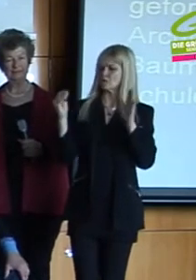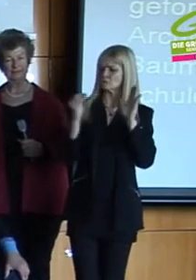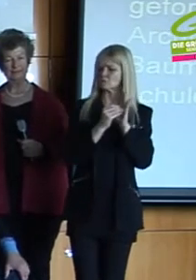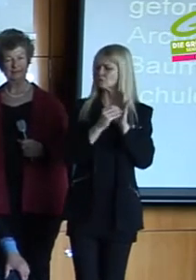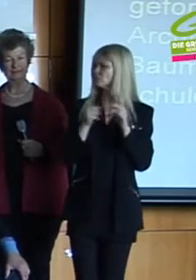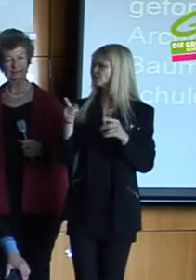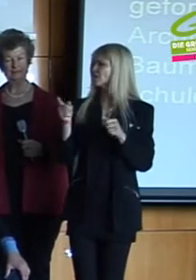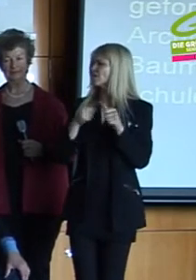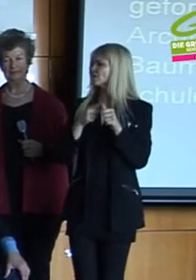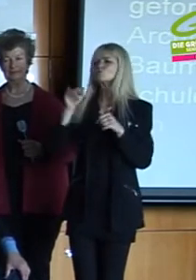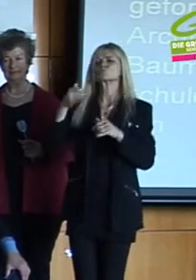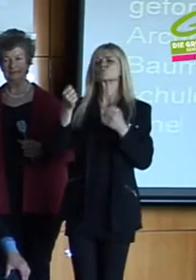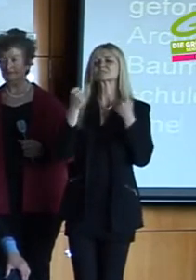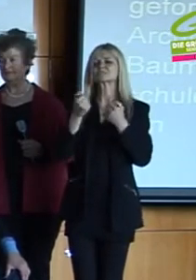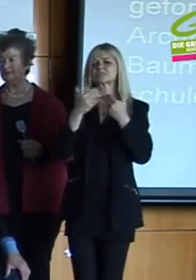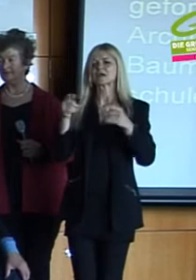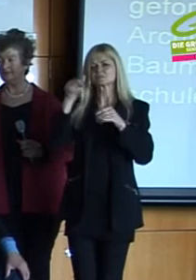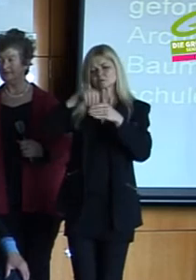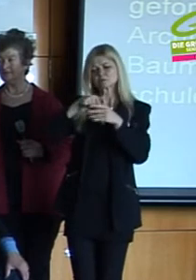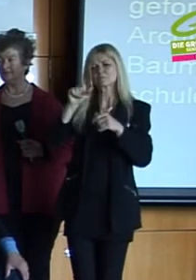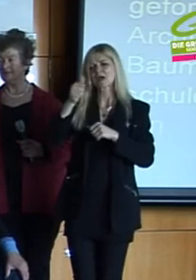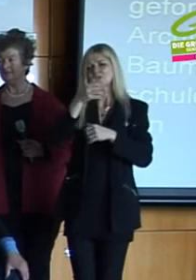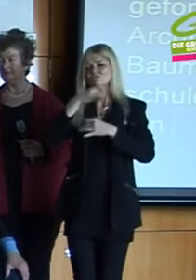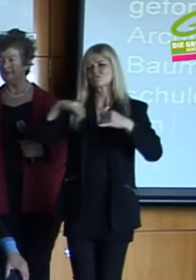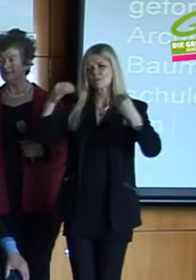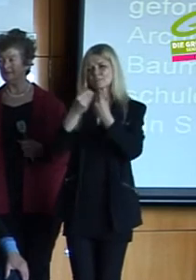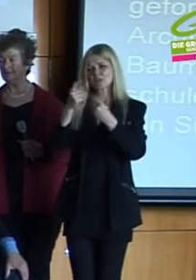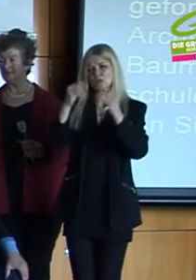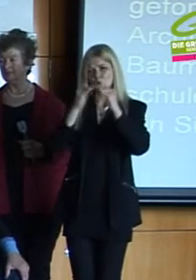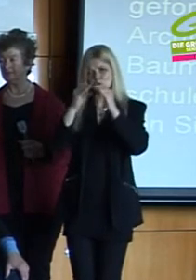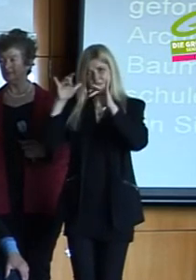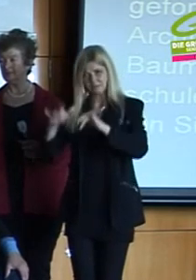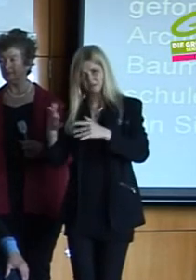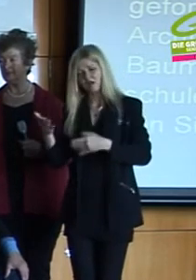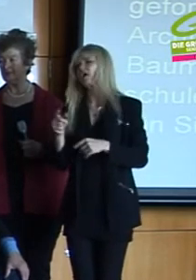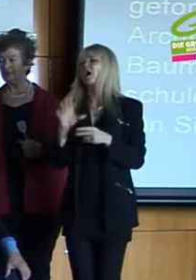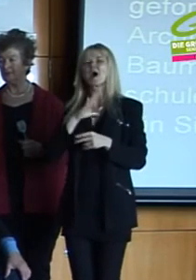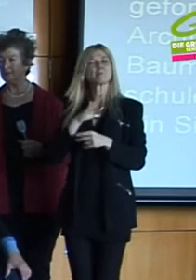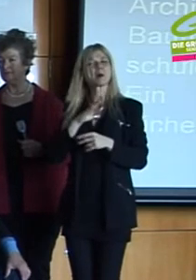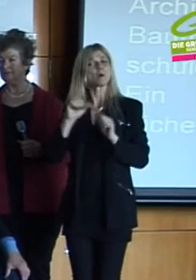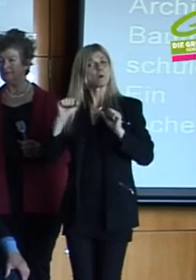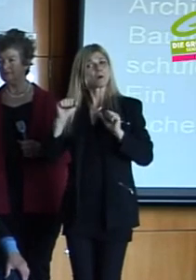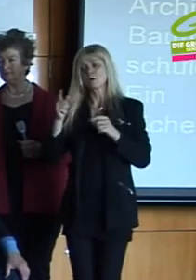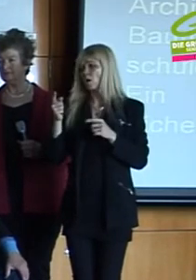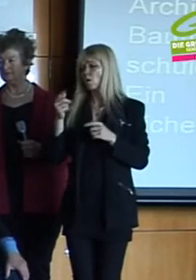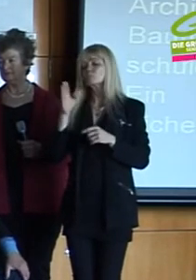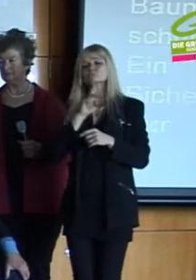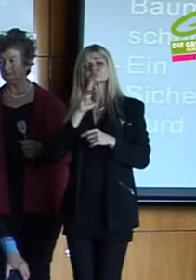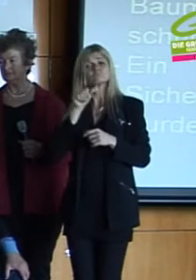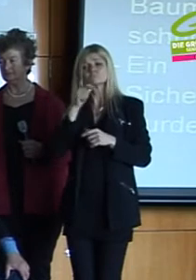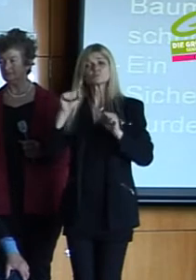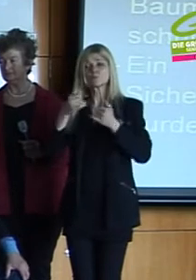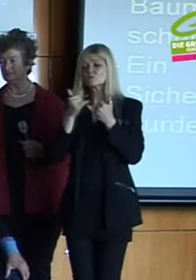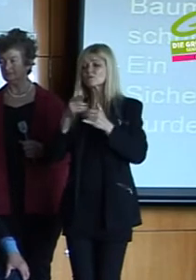den Einfamilienhäusern hat, aber es ist anscheinend nicht möglich zu verankern, dass man barrierefreie Zugänge schafft, weil fast